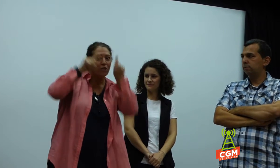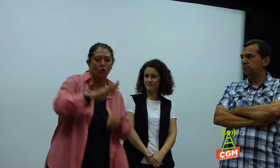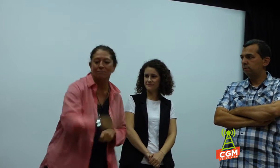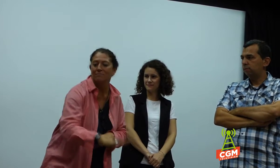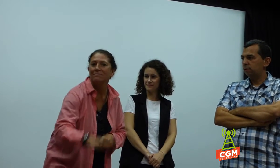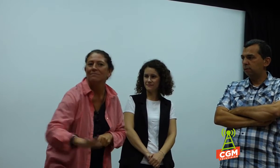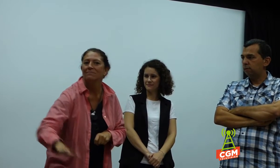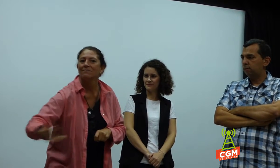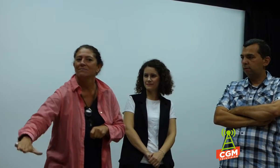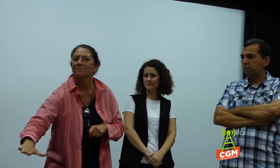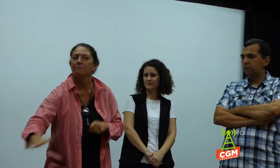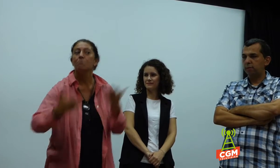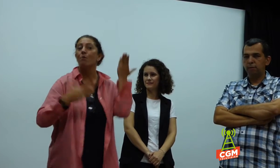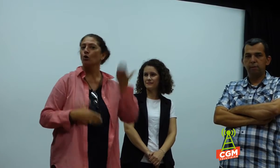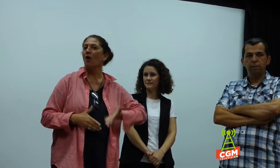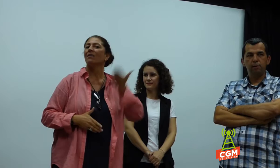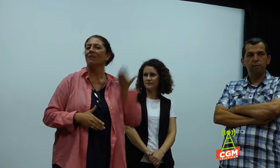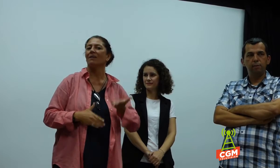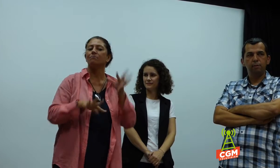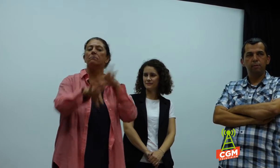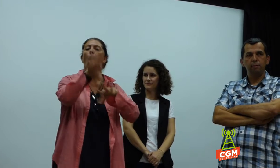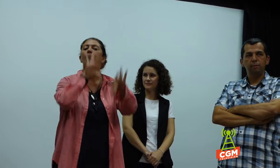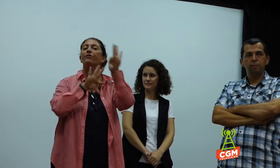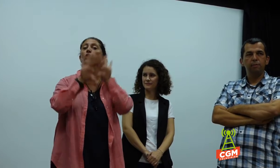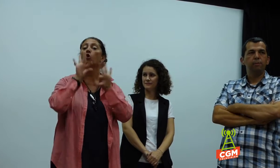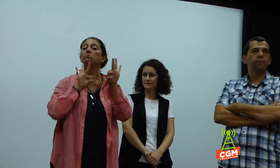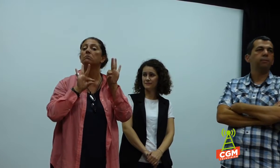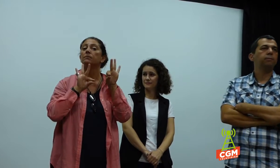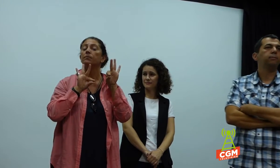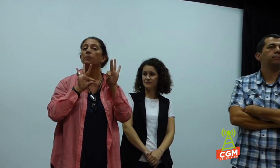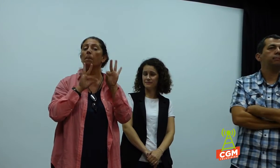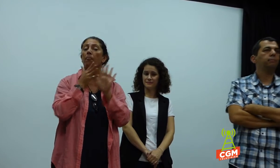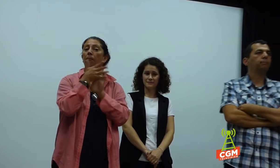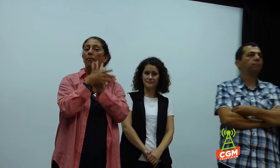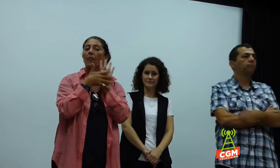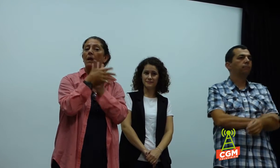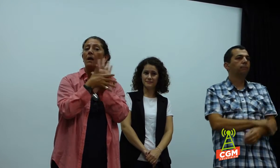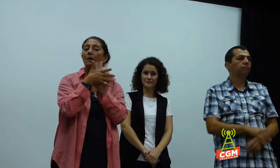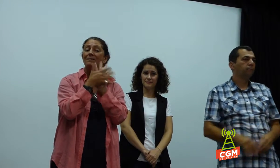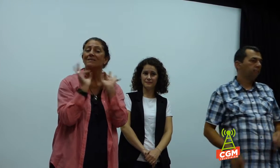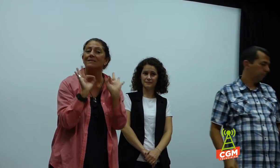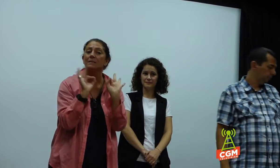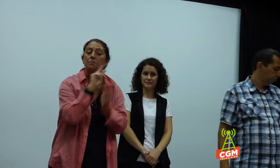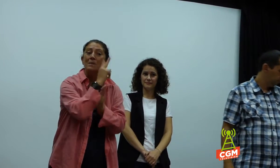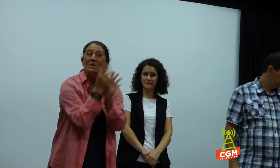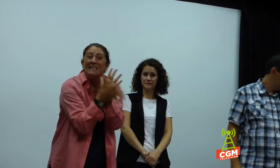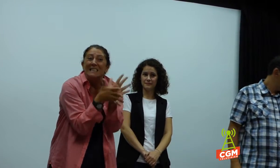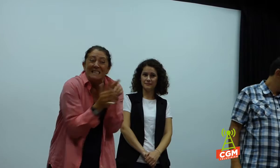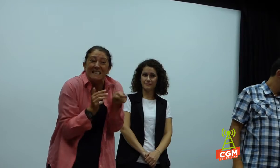trabajo accesible, también a la hora de la educación de nuestros niños, a la hora de elegir materias dentro